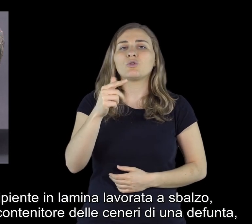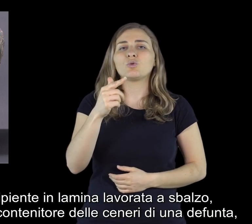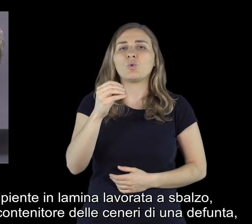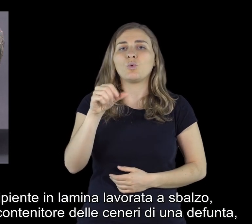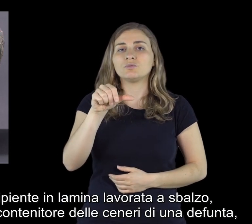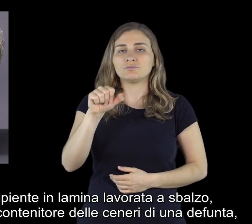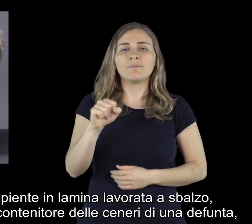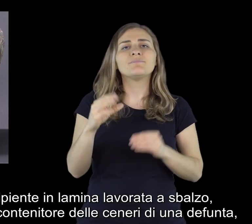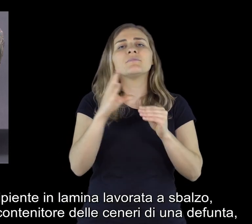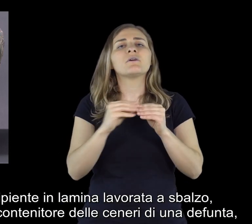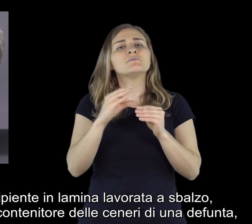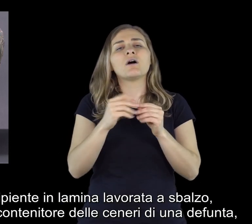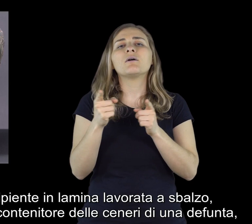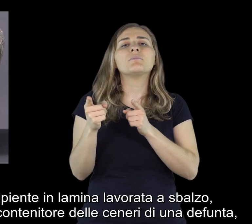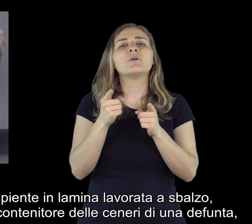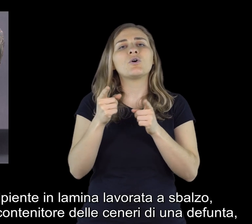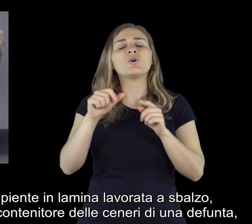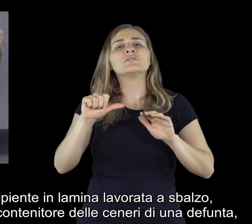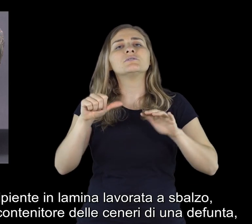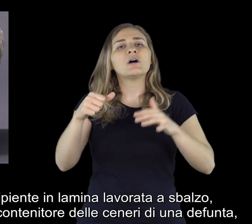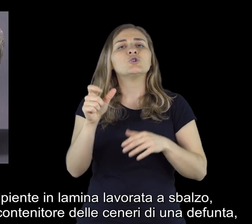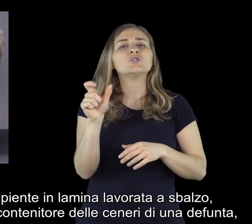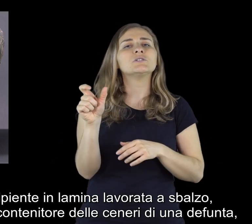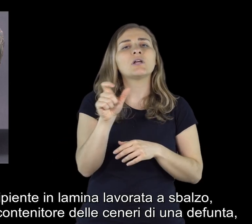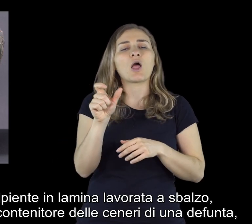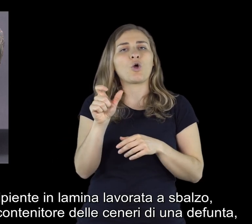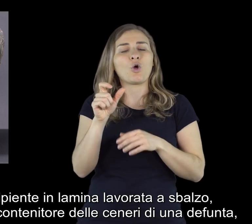sbalzo utilizzato come contenitore delle ceneri di una defunta